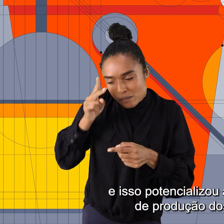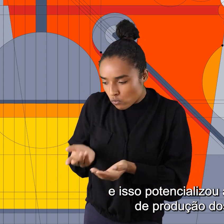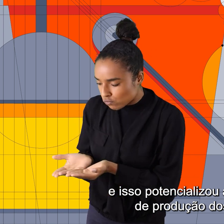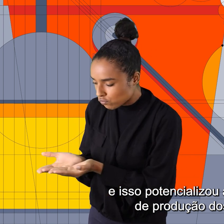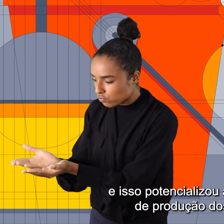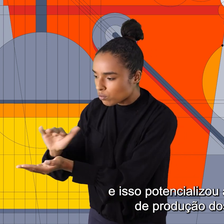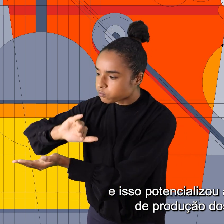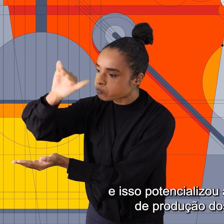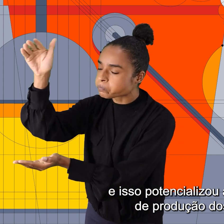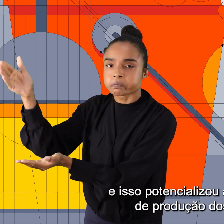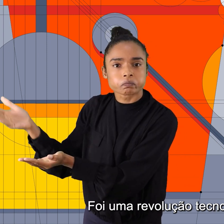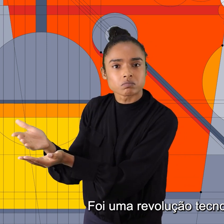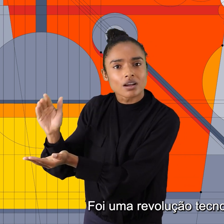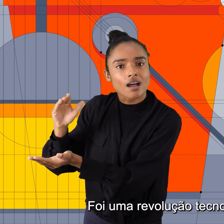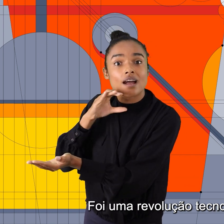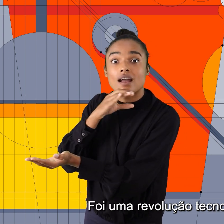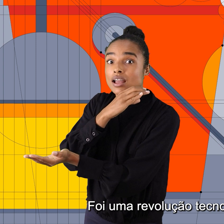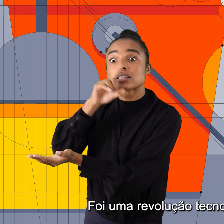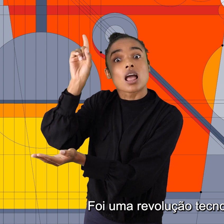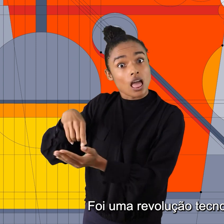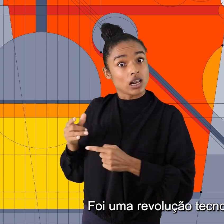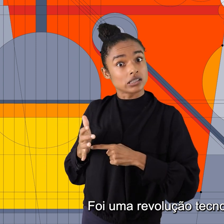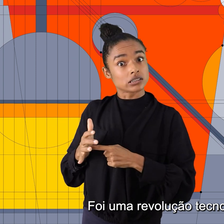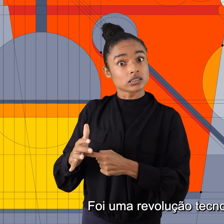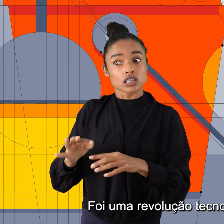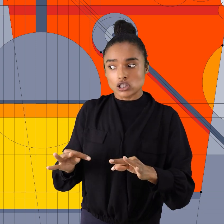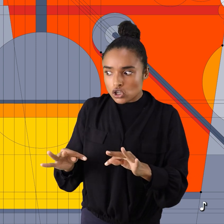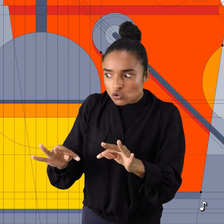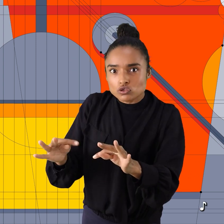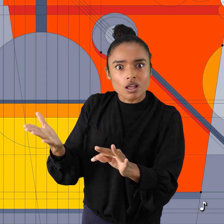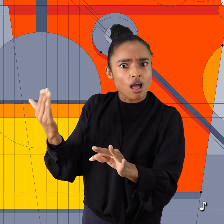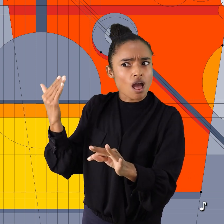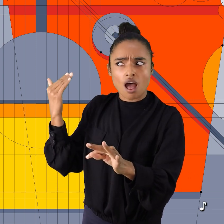dos fornos. Foi uma revolução tecnológica na época.